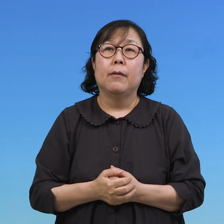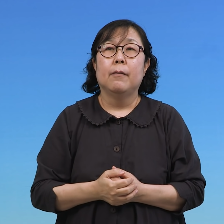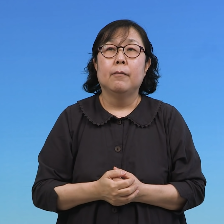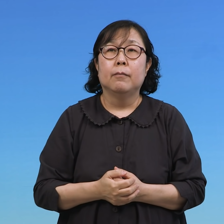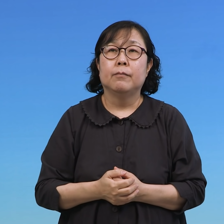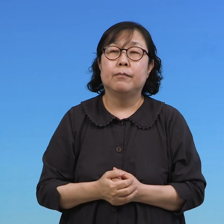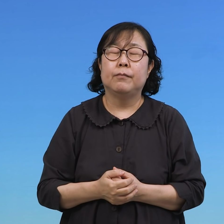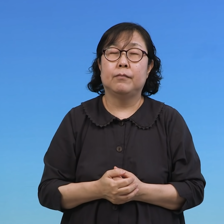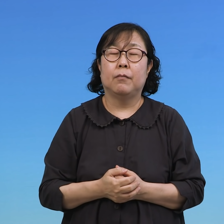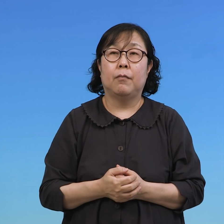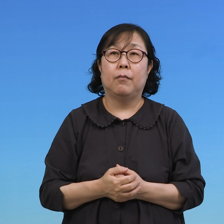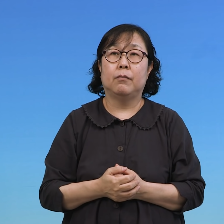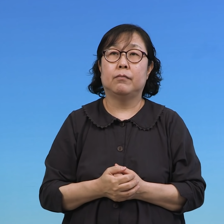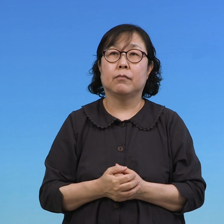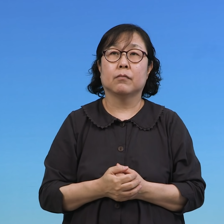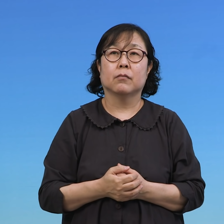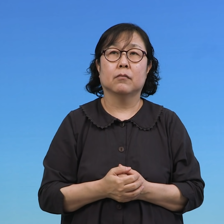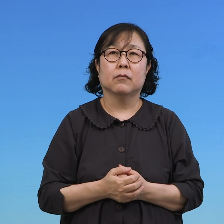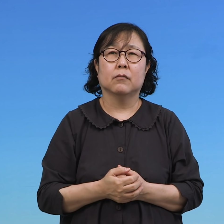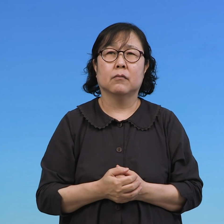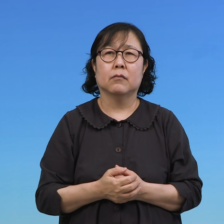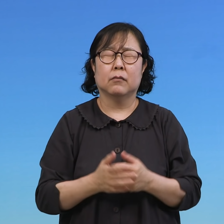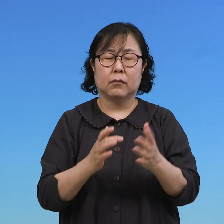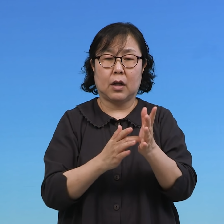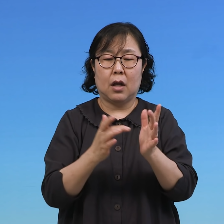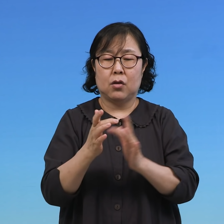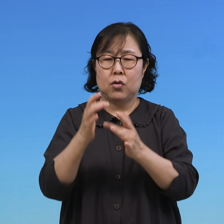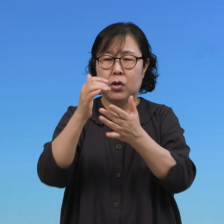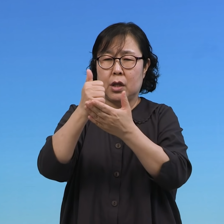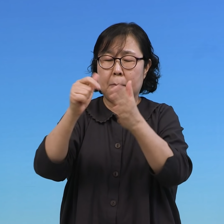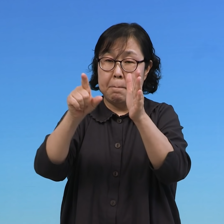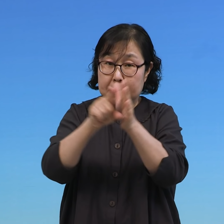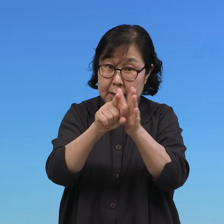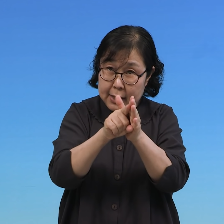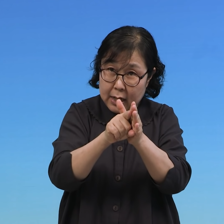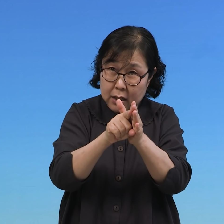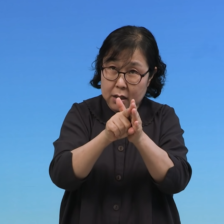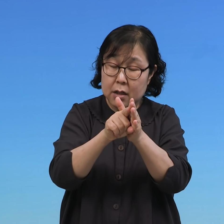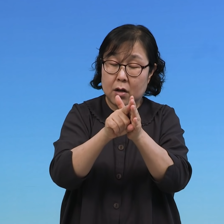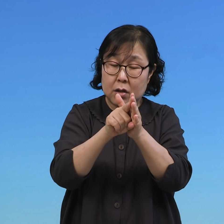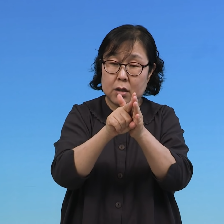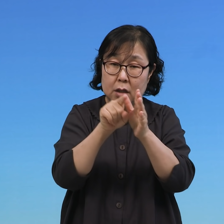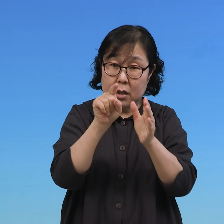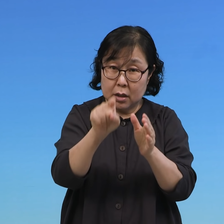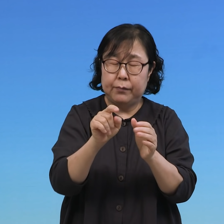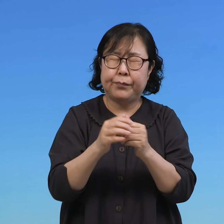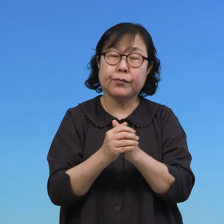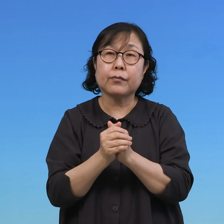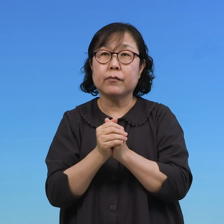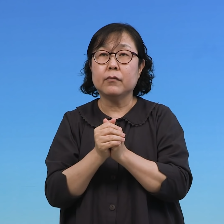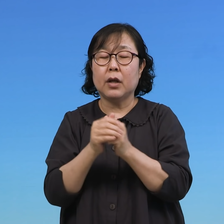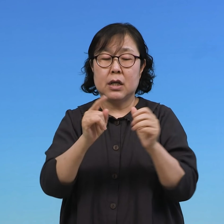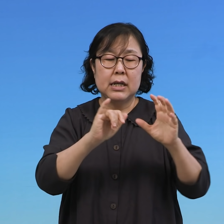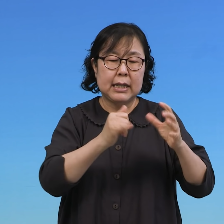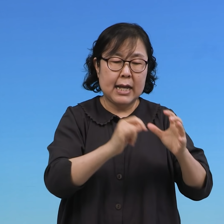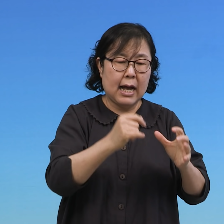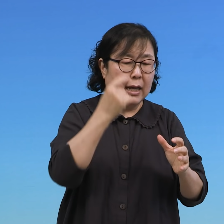예수 믿는다는 거는 이 세상에서 통용되는 그런 세상적인 가치관을 내려놓고 그